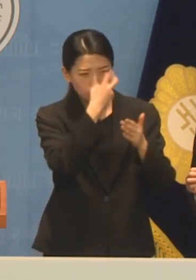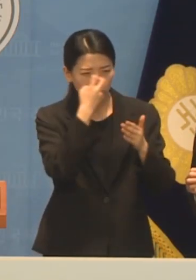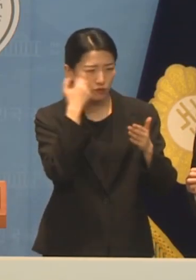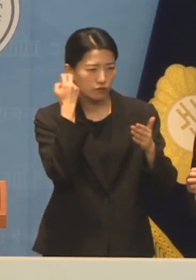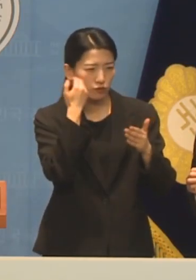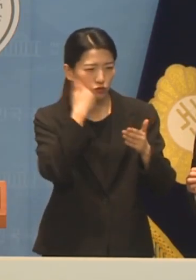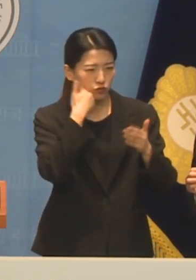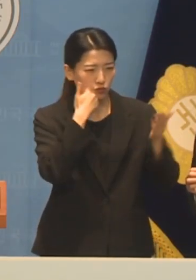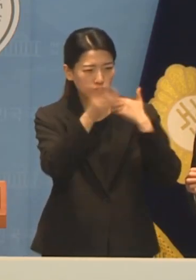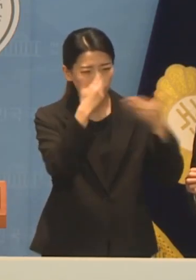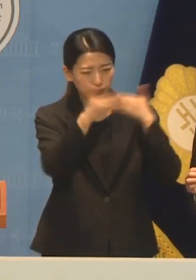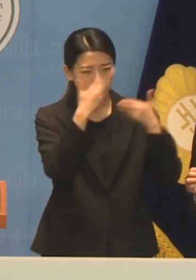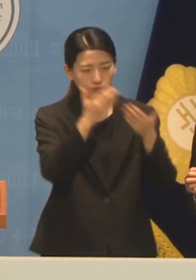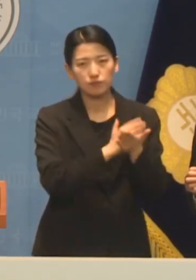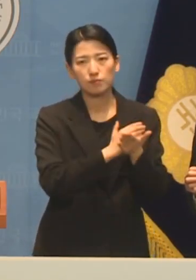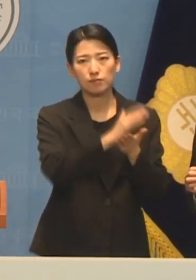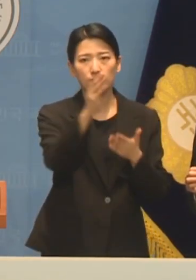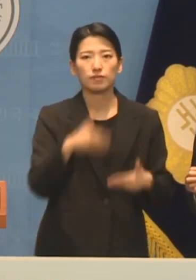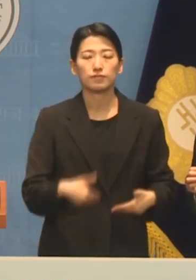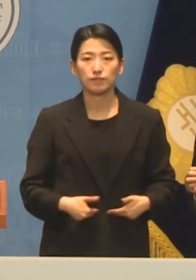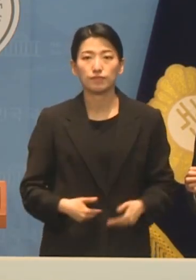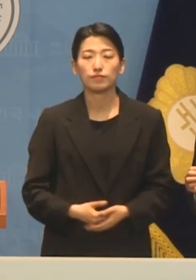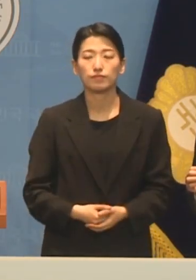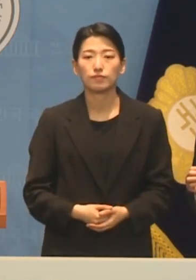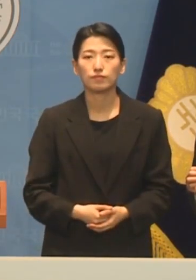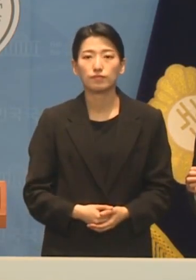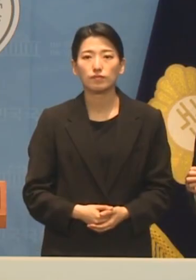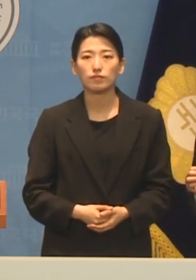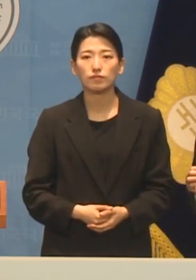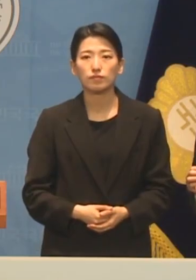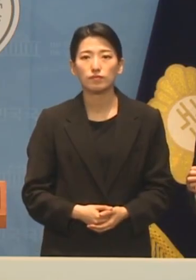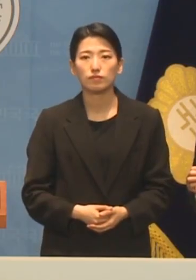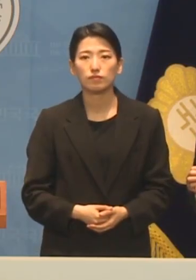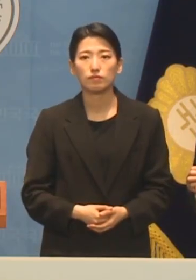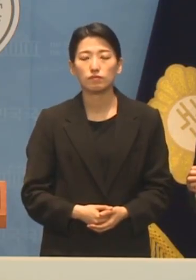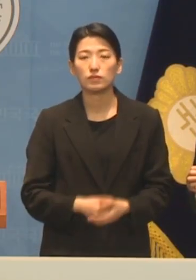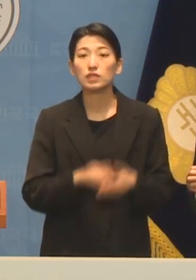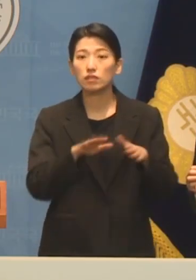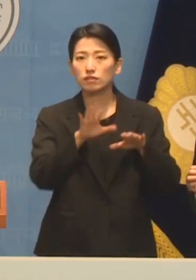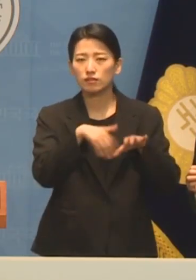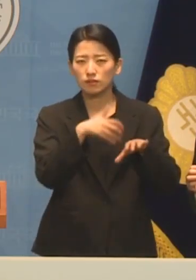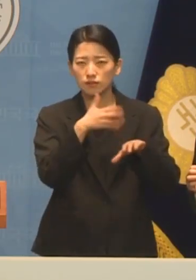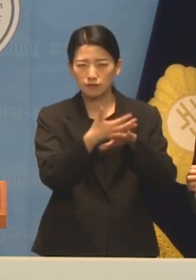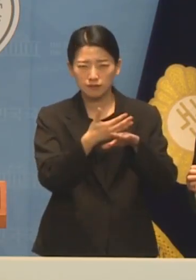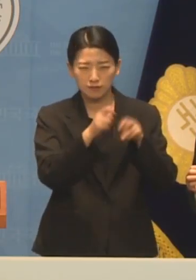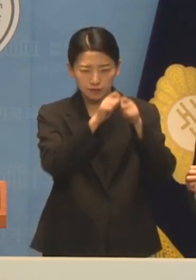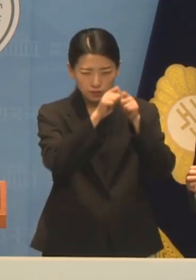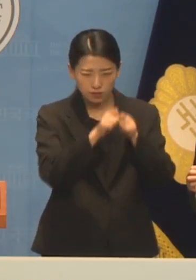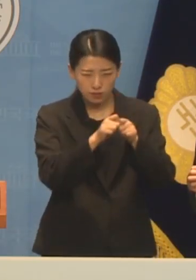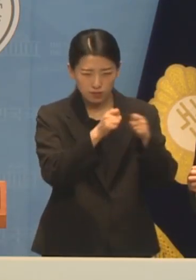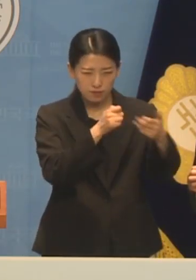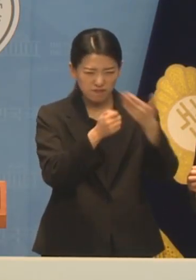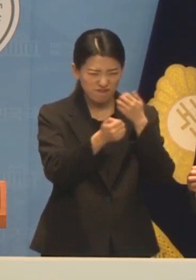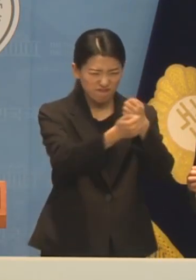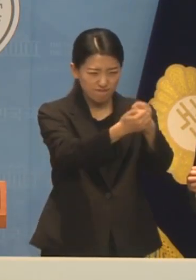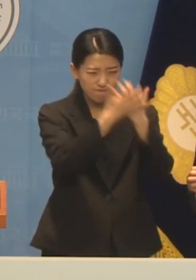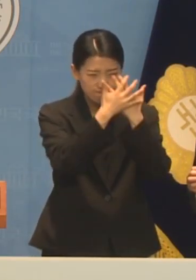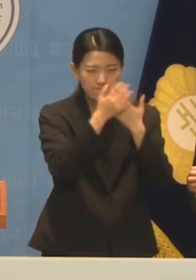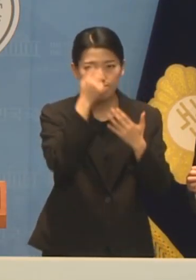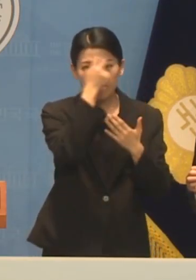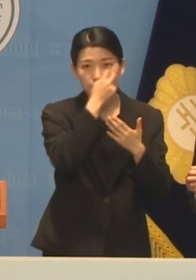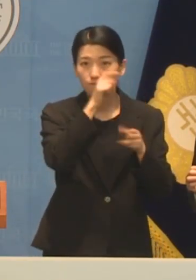발본색원해서 처벌을 해야 합니다. 친위 쿠데타인 이번 내란 사태의 진상을 철저히 규명하기 위해서는 내란